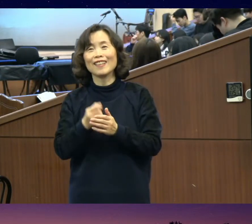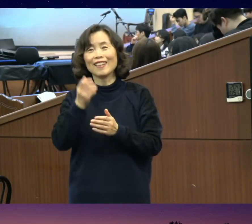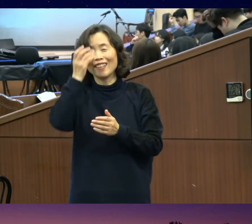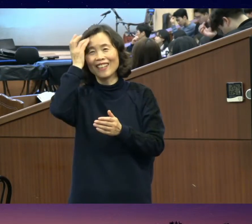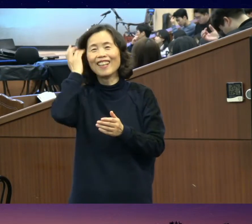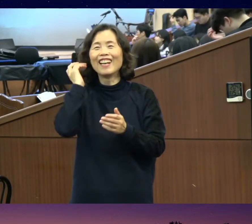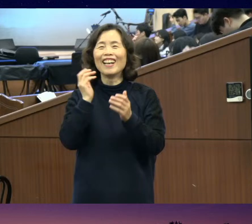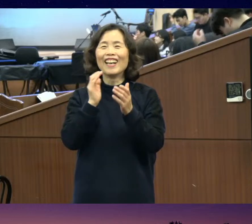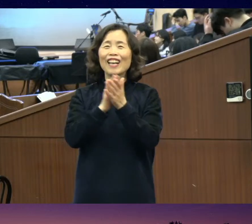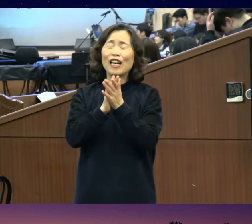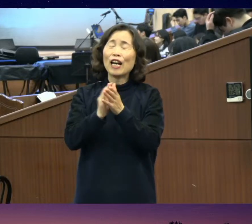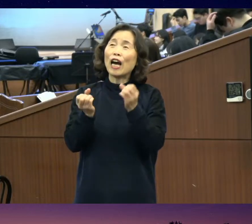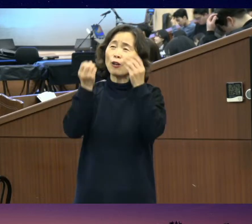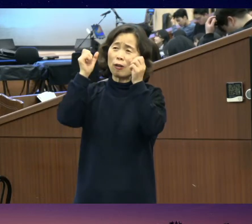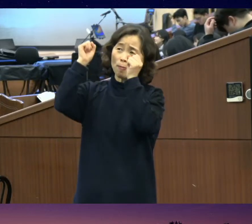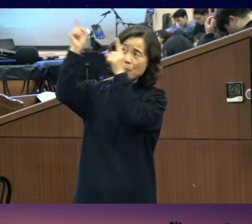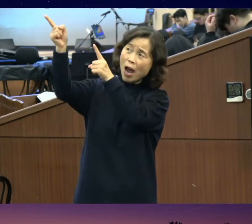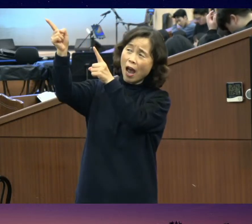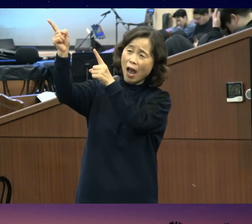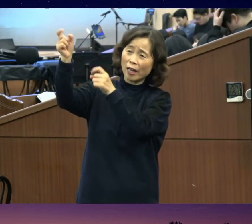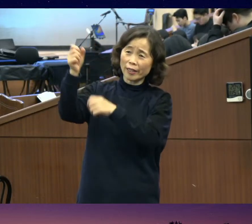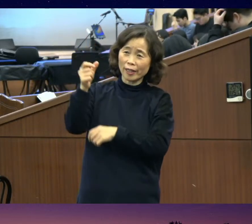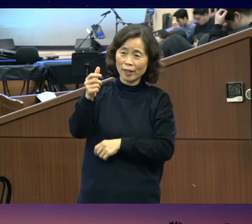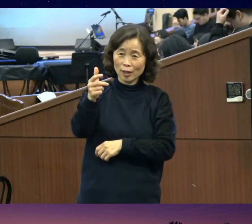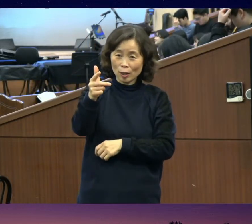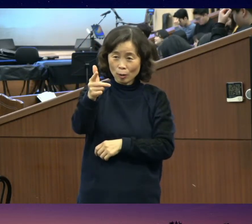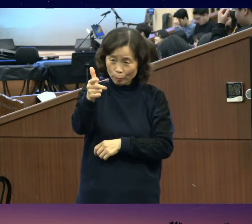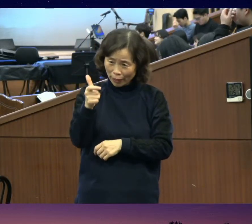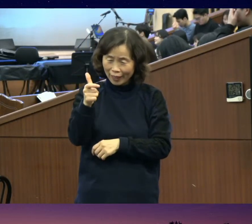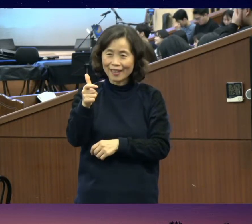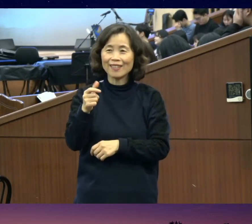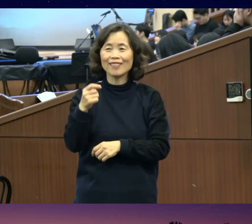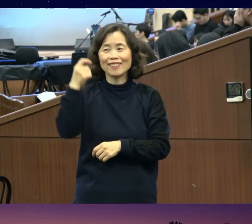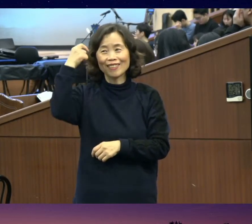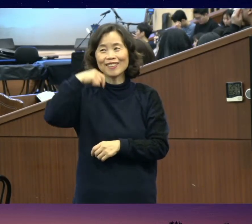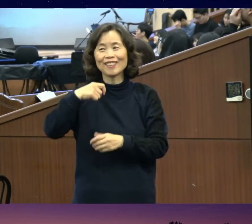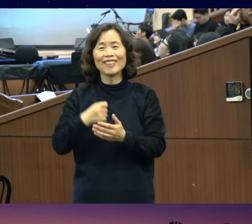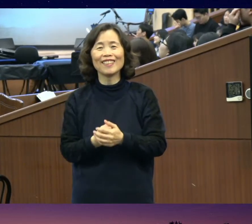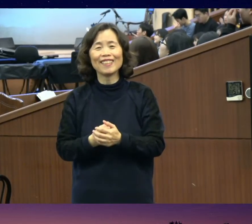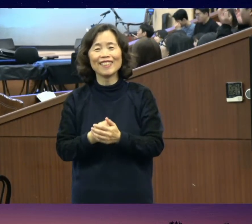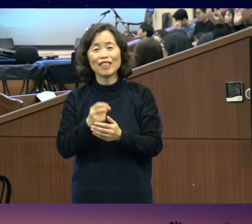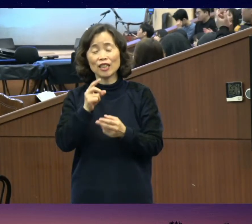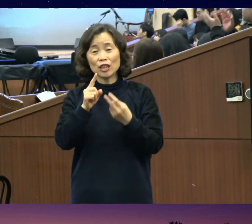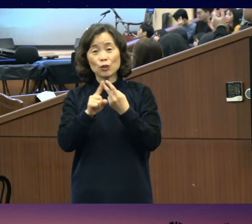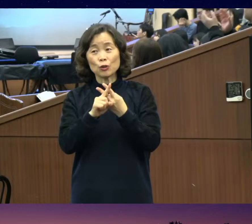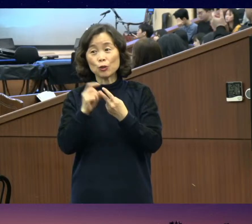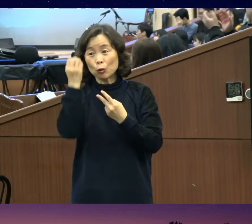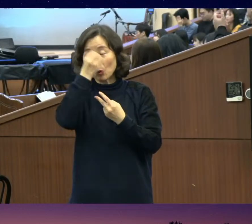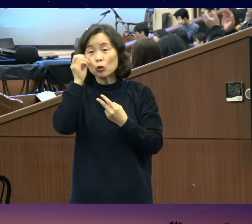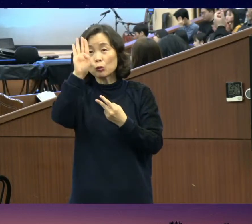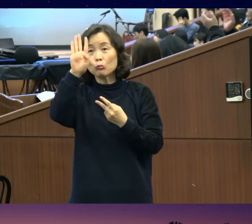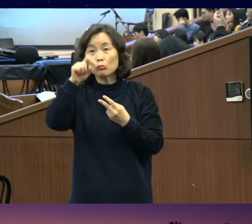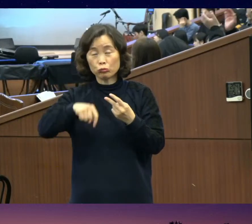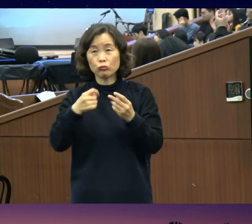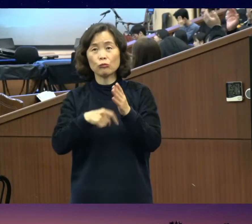거예요. 예, 됐어요. 자, 오늘도 중고등부를 위해서 박수 한번 치겠습니다. 환영합니다.